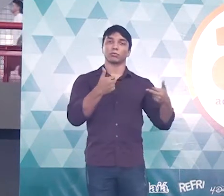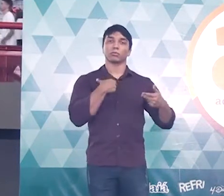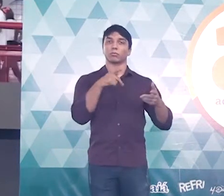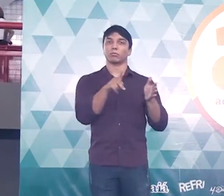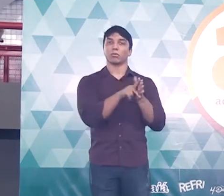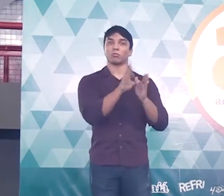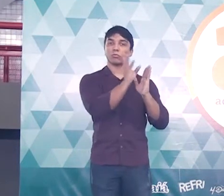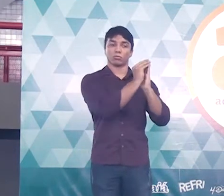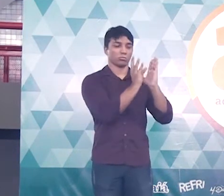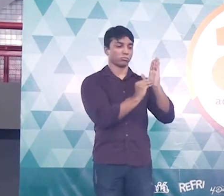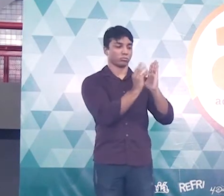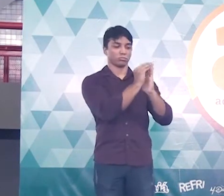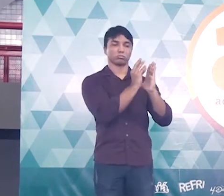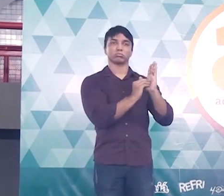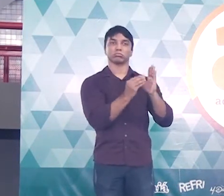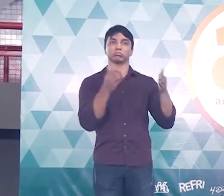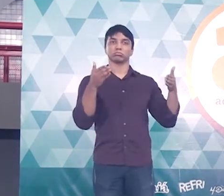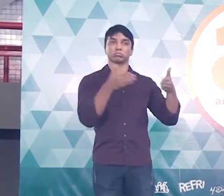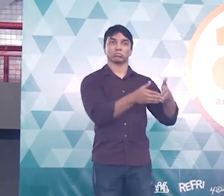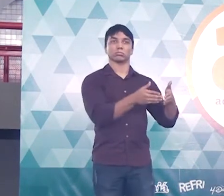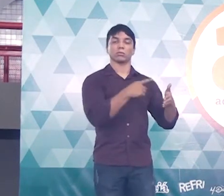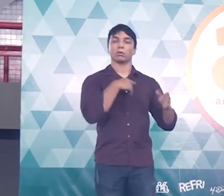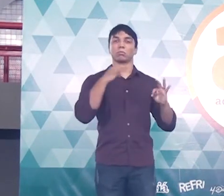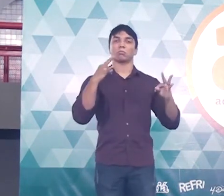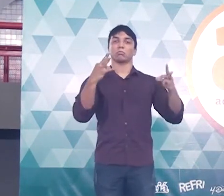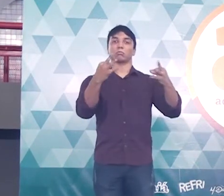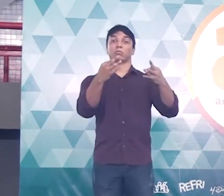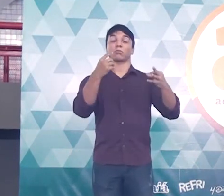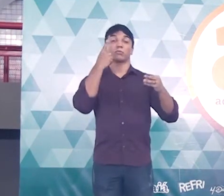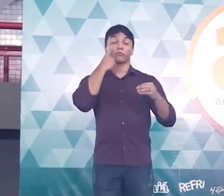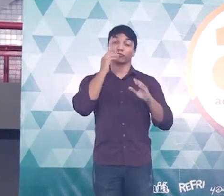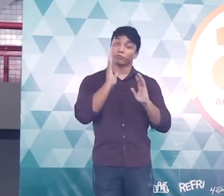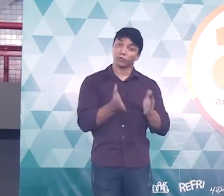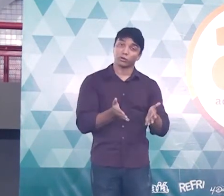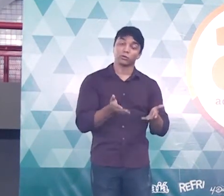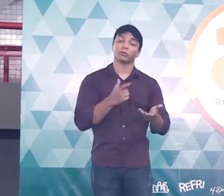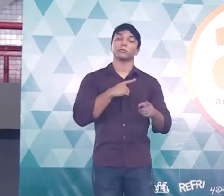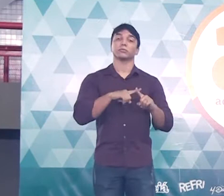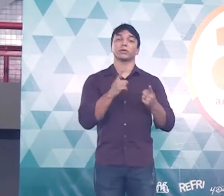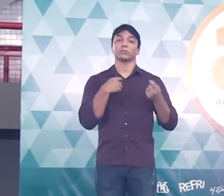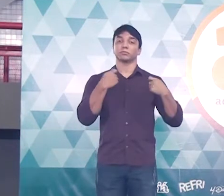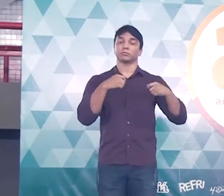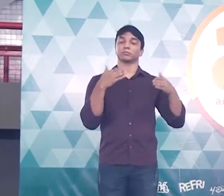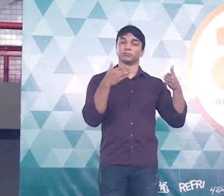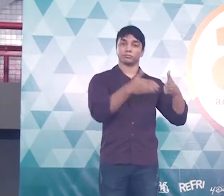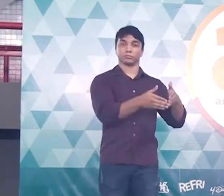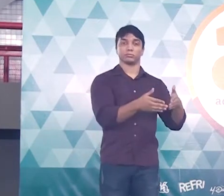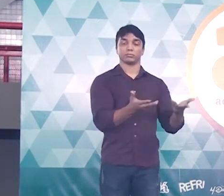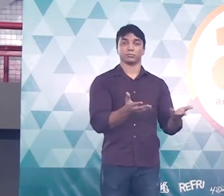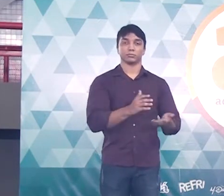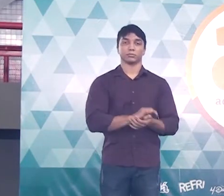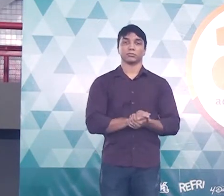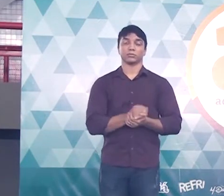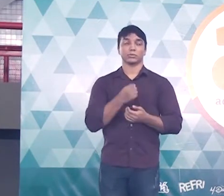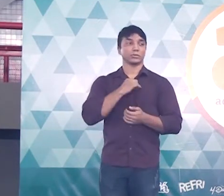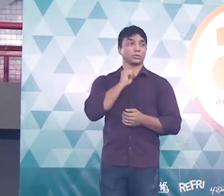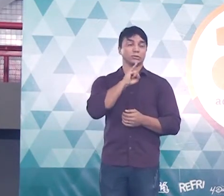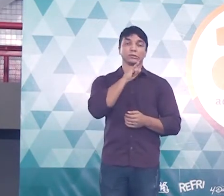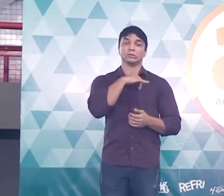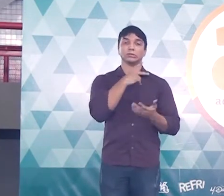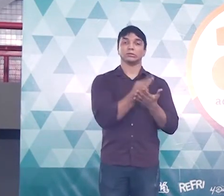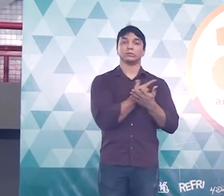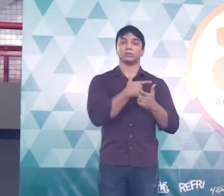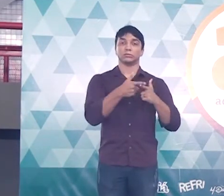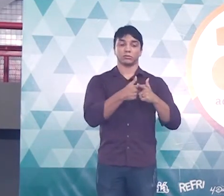você teoricamente já deve ter visto, porque todos você praticamente já viu, você pode ter algum problema